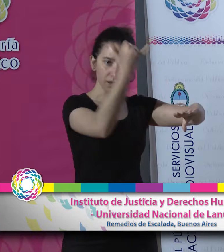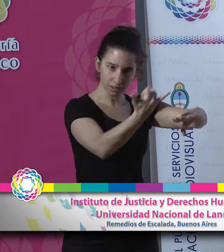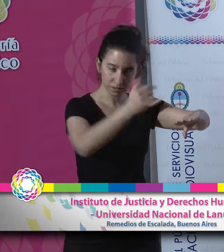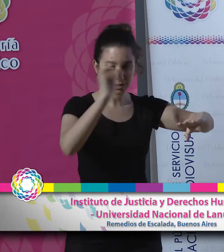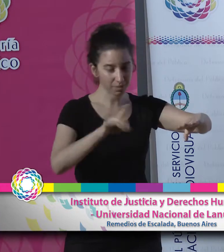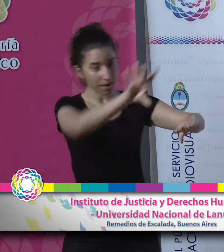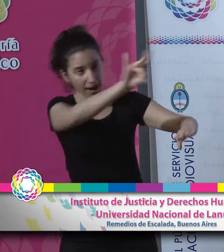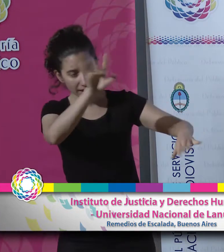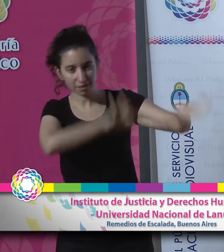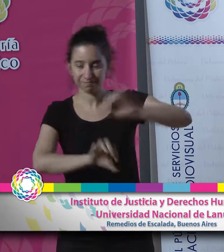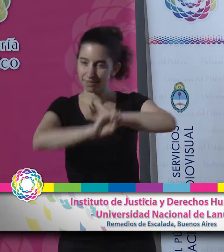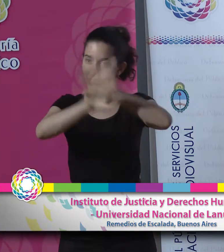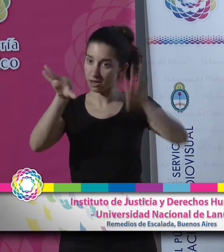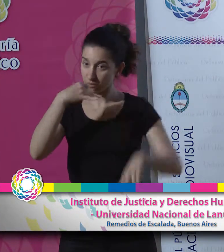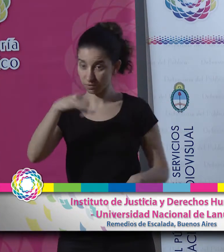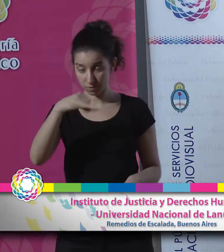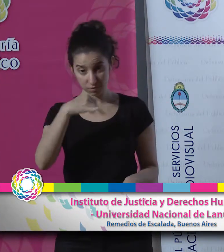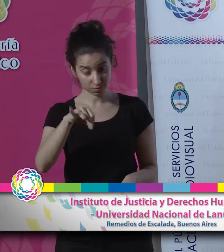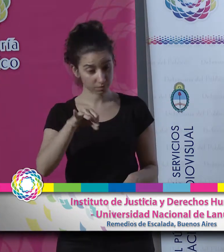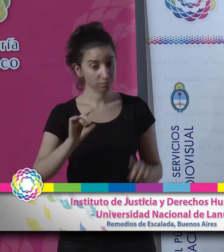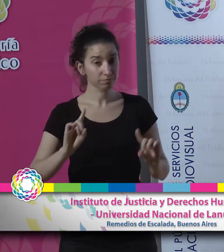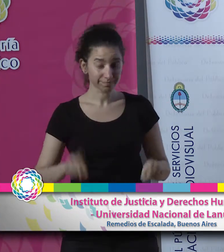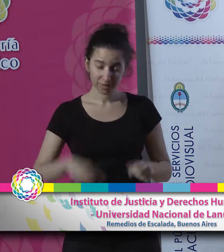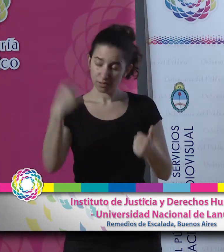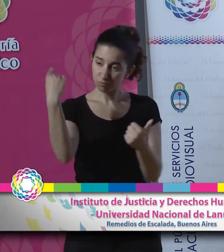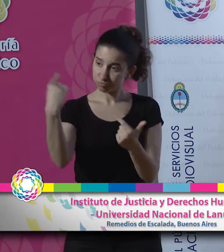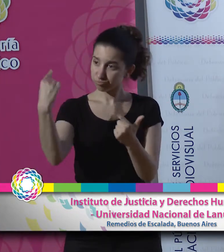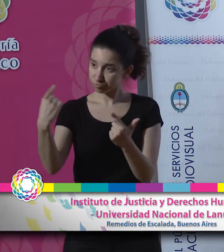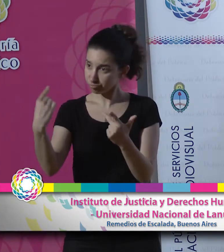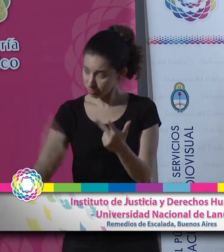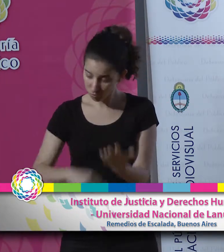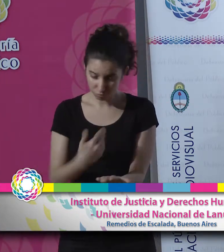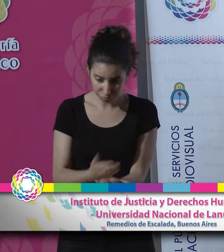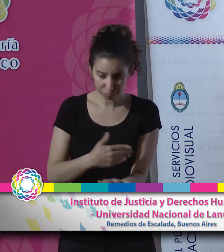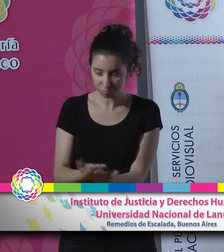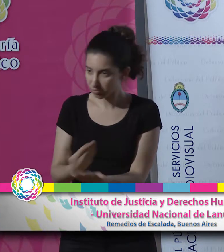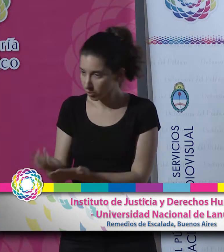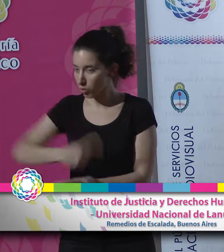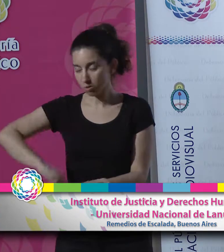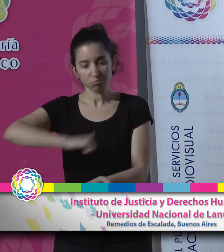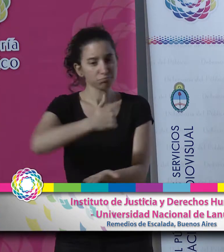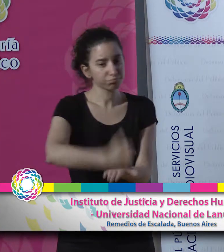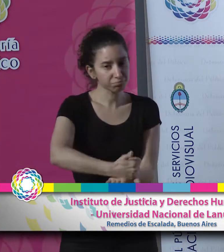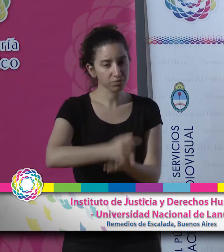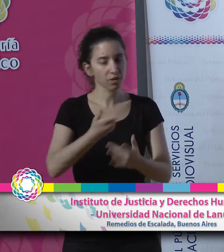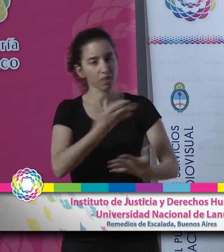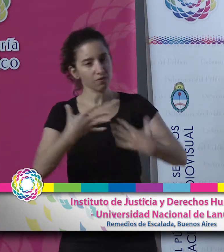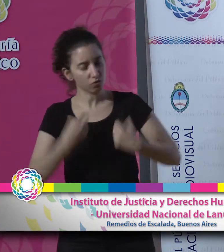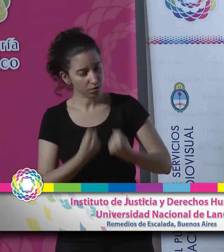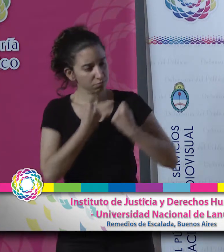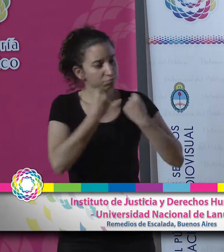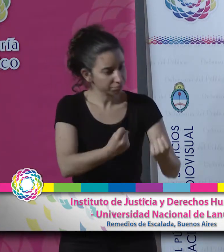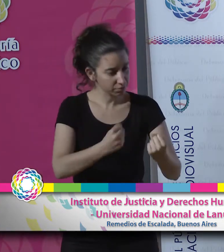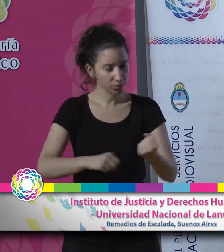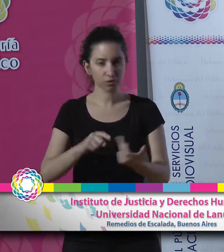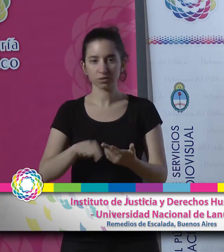transparente y nos preocupa que todos estos planteos que estamos haciendo que tienen que ver con formas de participación con el fortalecimiento de la defensoría con